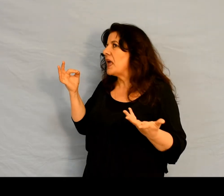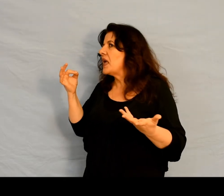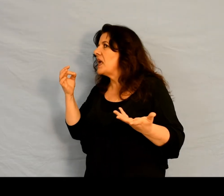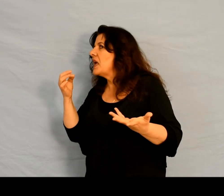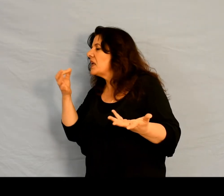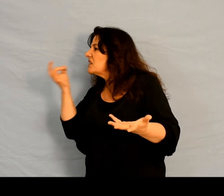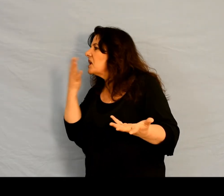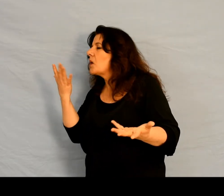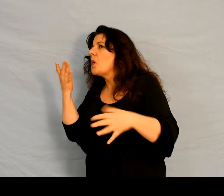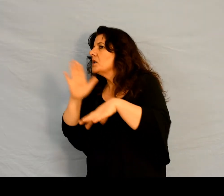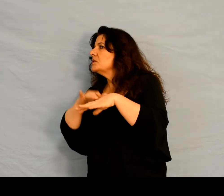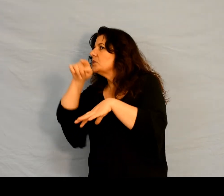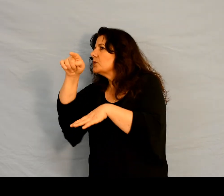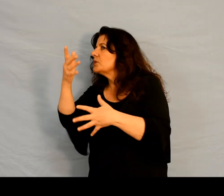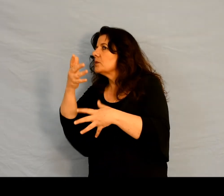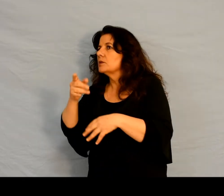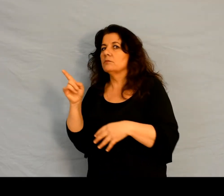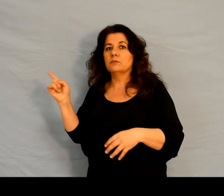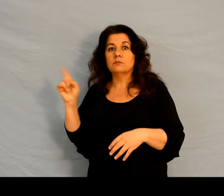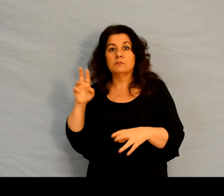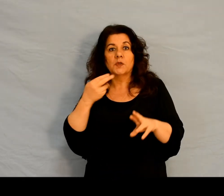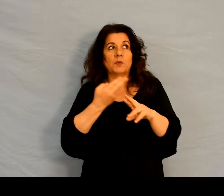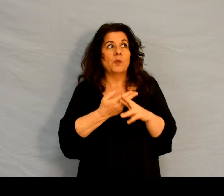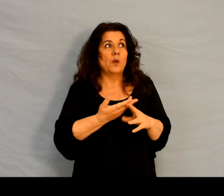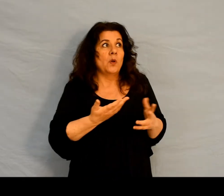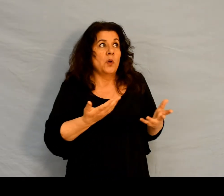Il dit, « C'est un prophète. »